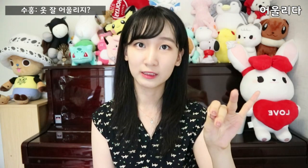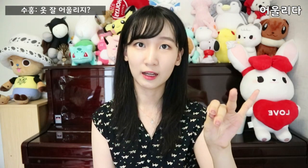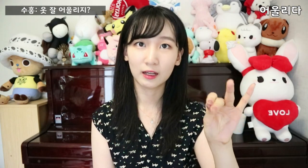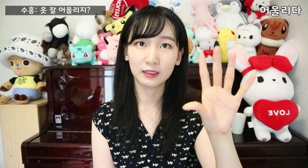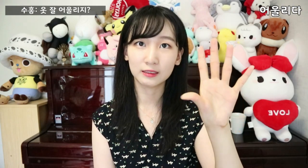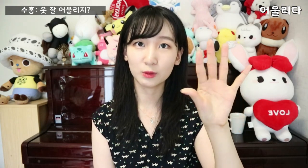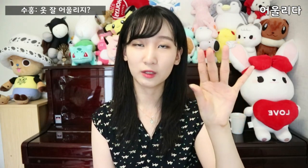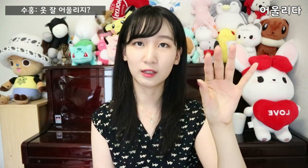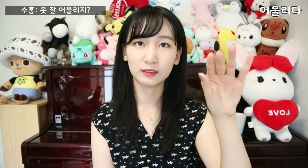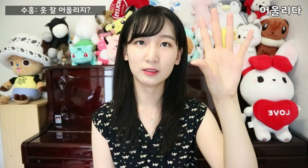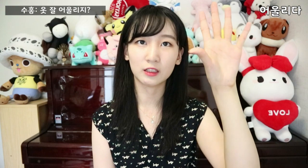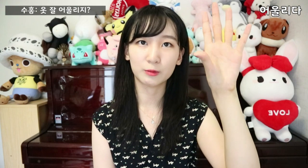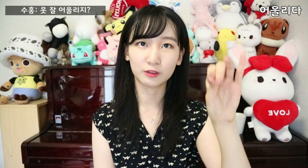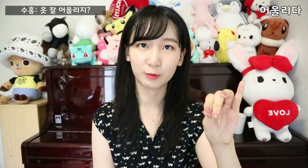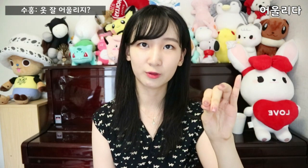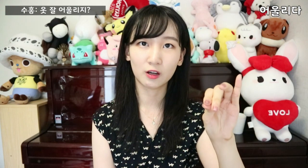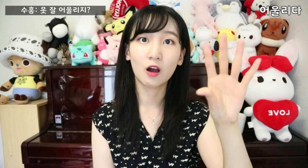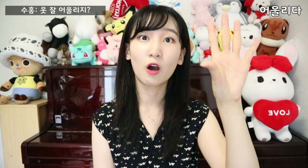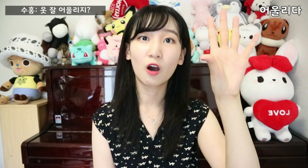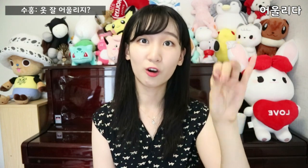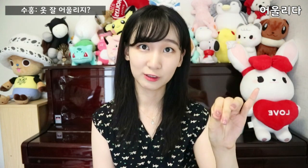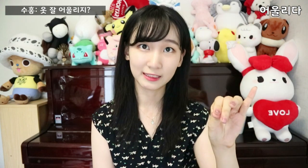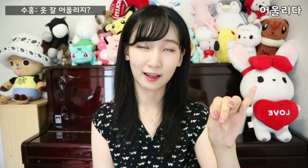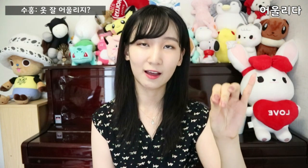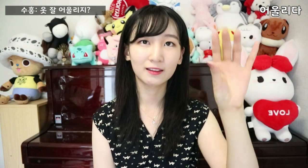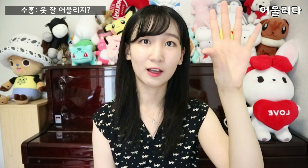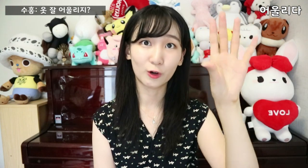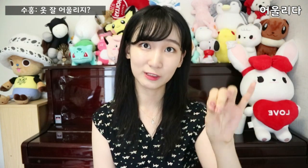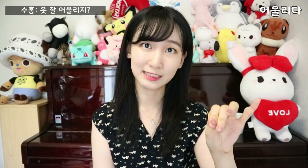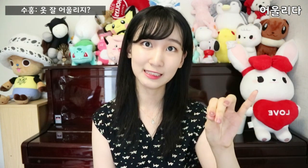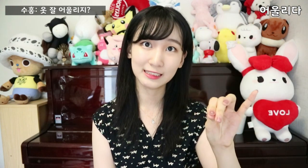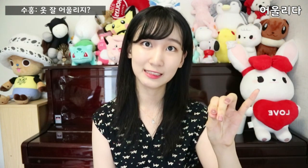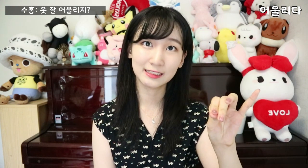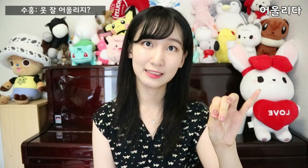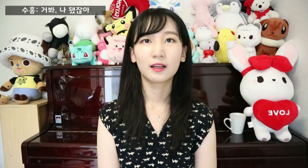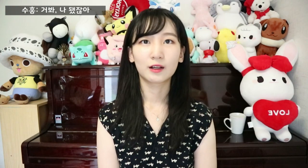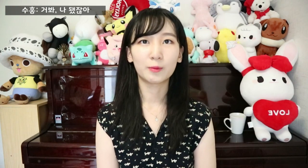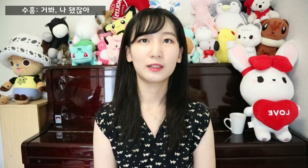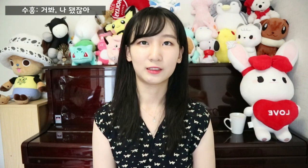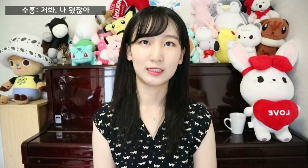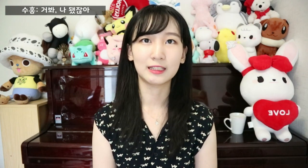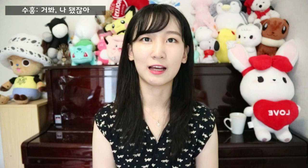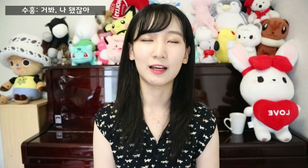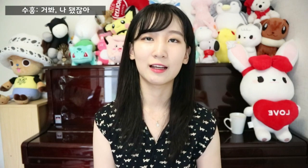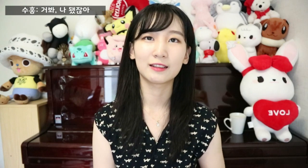어울리다. 세 손가락을 내리면서 접어줘요. 어울리다. 어울리지? 거봐, 나 됐잖아.